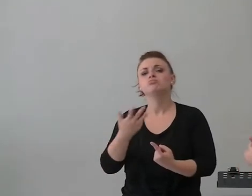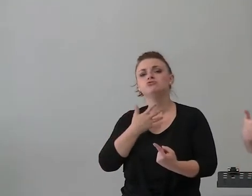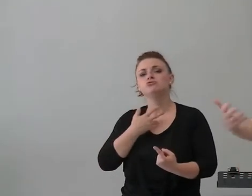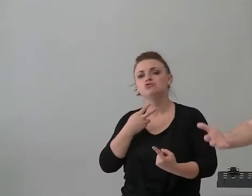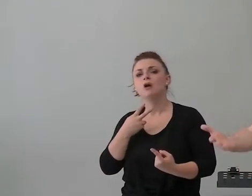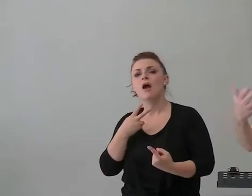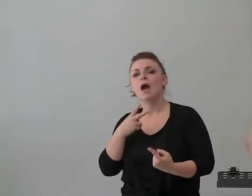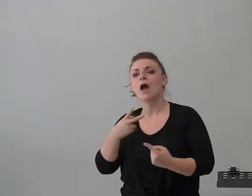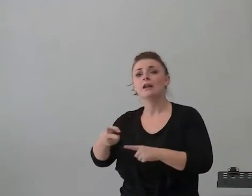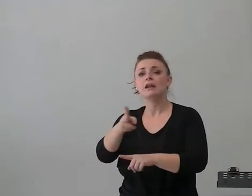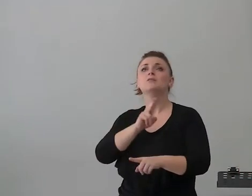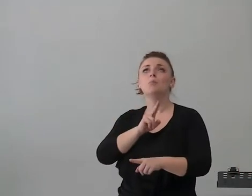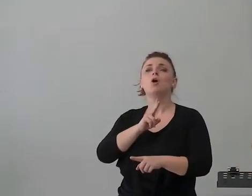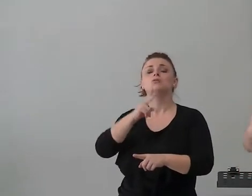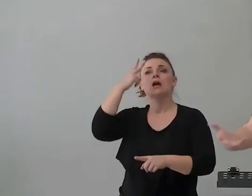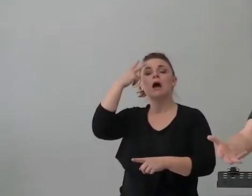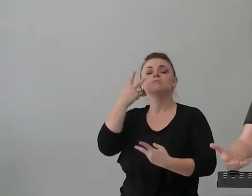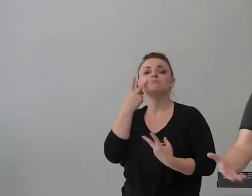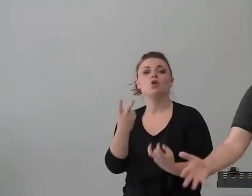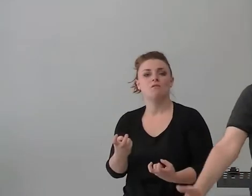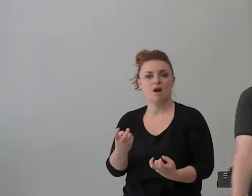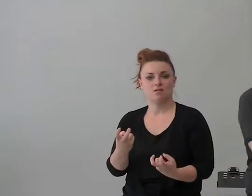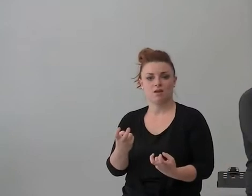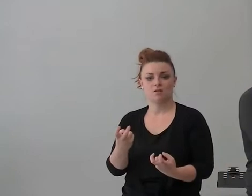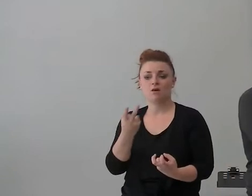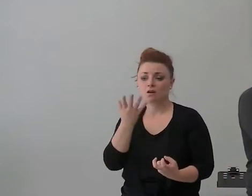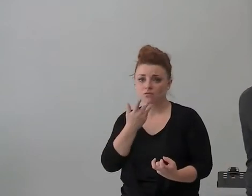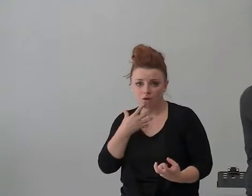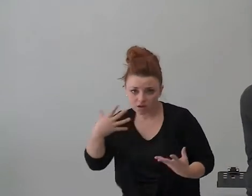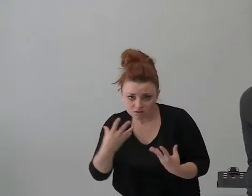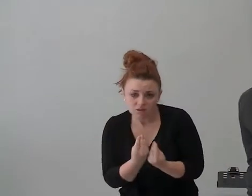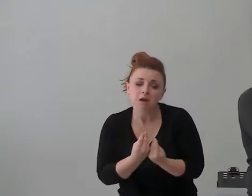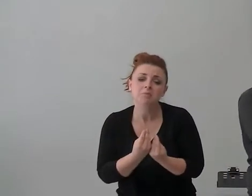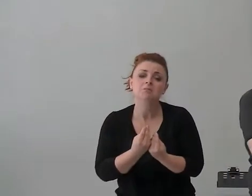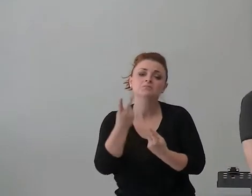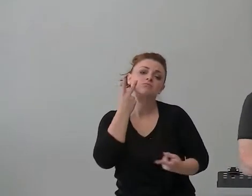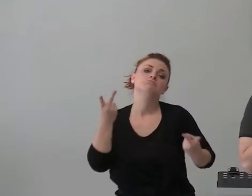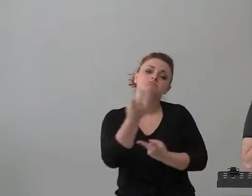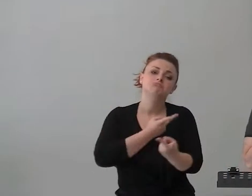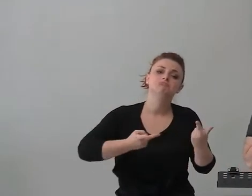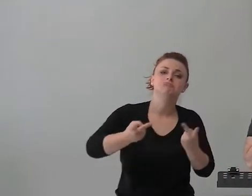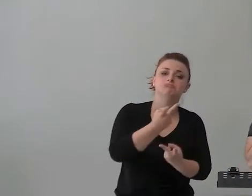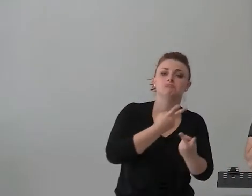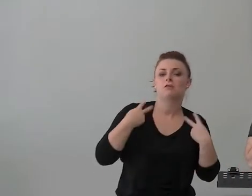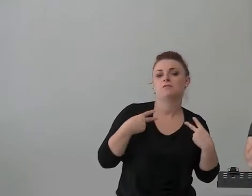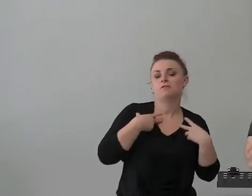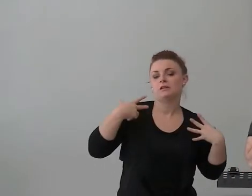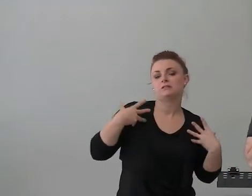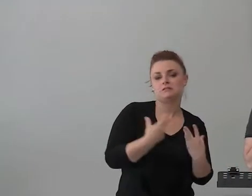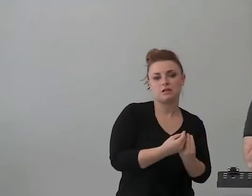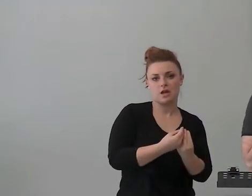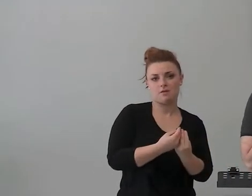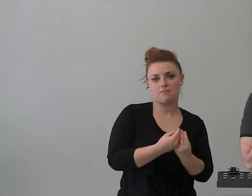avvicinarti a Gesù insieme a me, impariamo insieme come vivere questa vita con la sua forza. Io non ce la faccio.